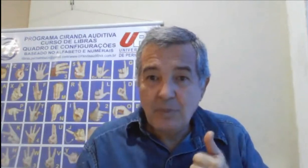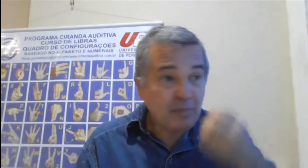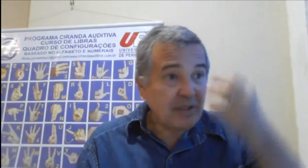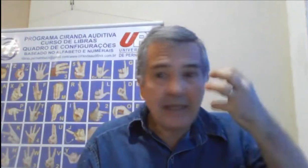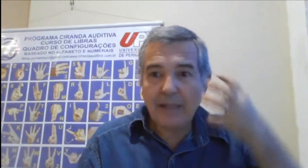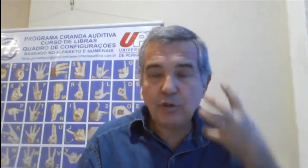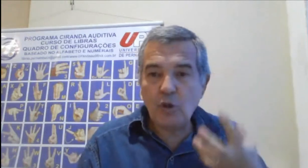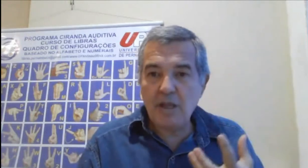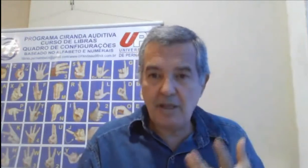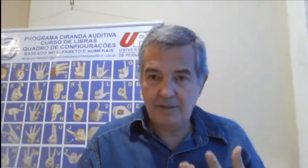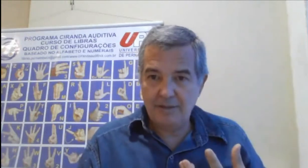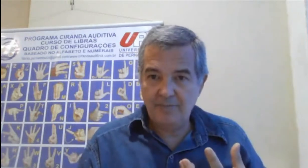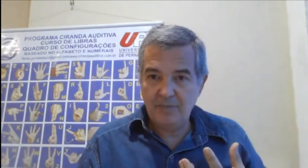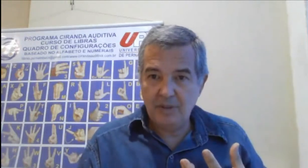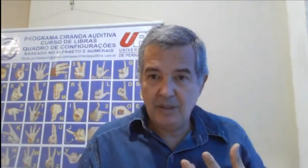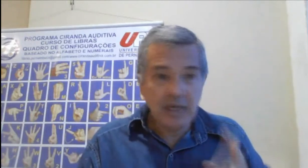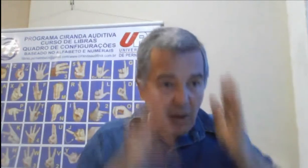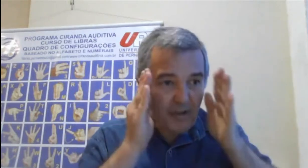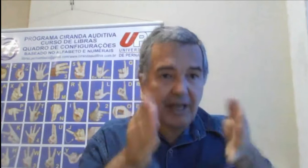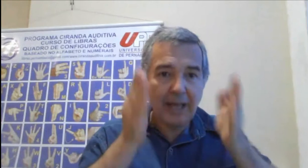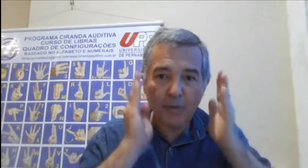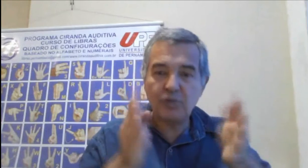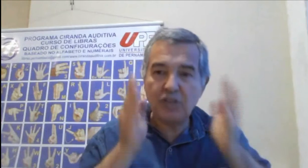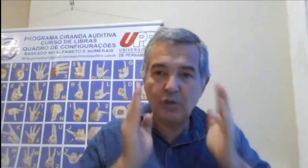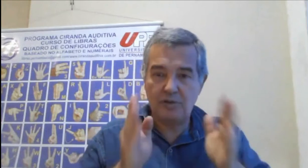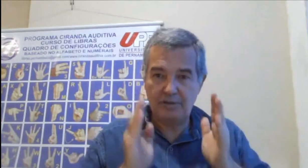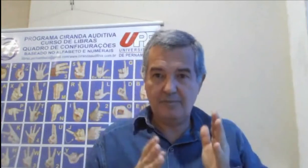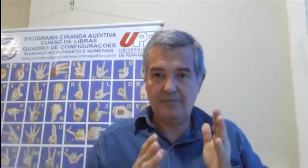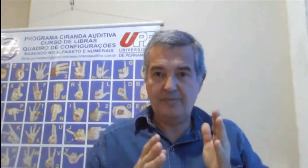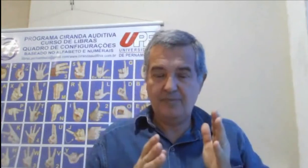Para poder ele ter autonomia e não ficar reproduzindo.